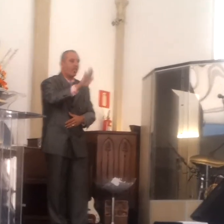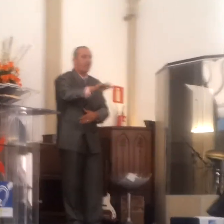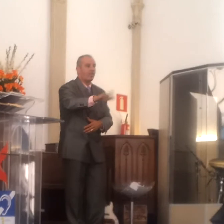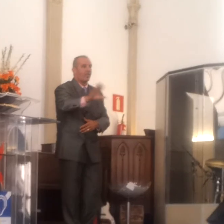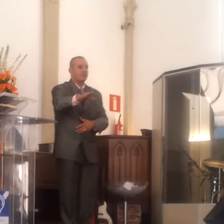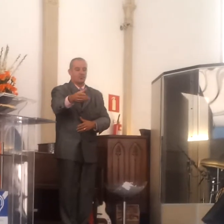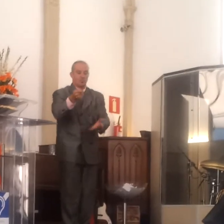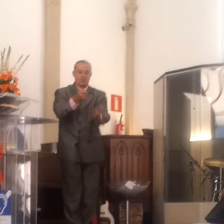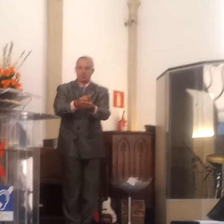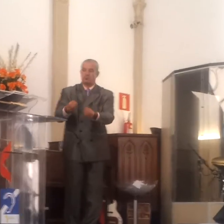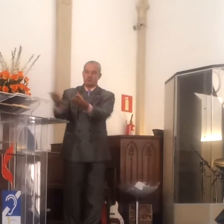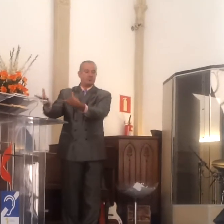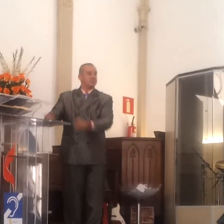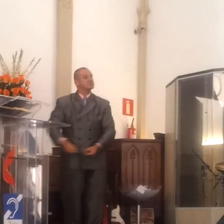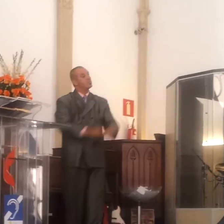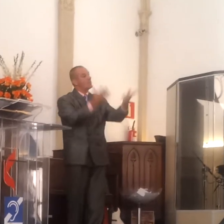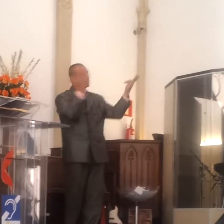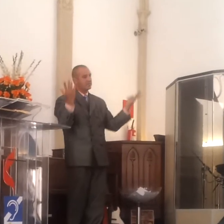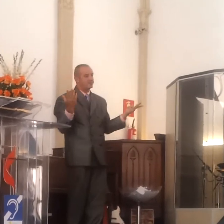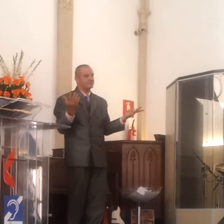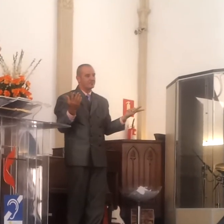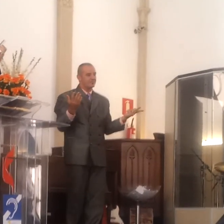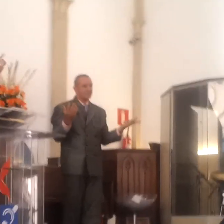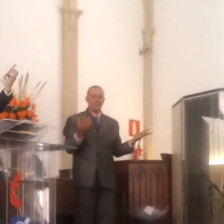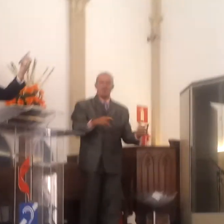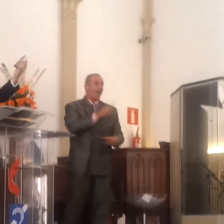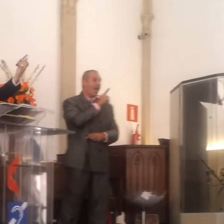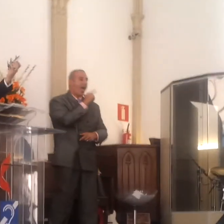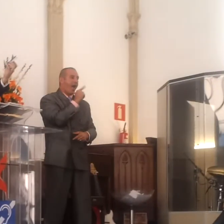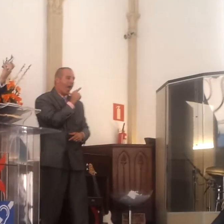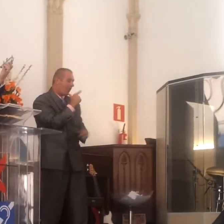produzindo. Mas que seja uma água mineral,